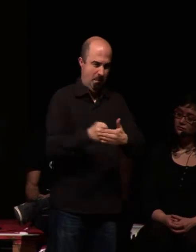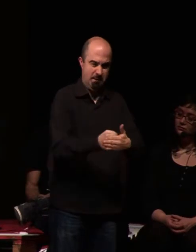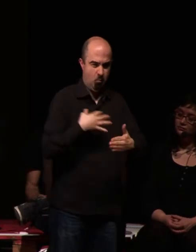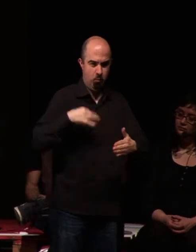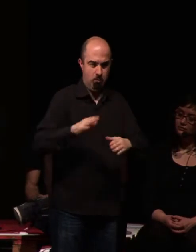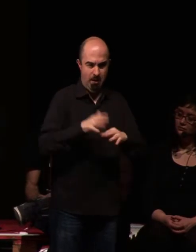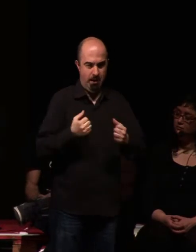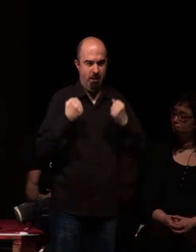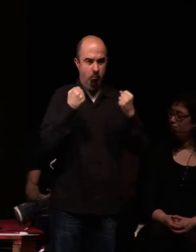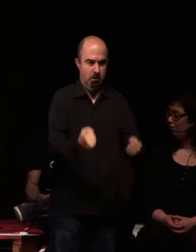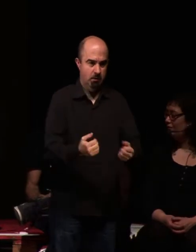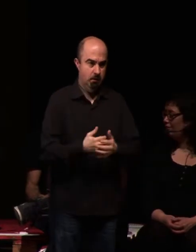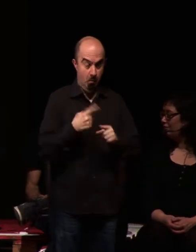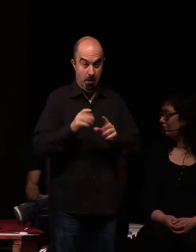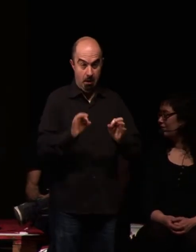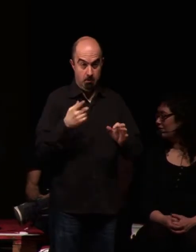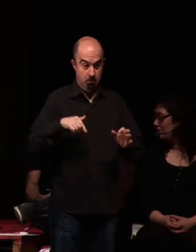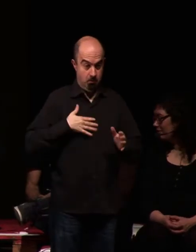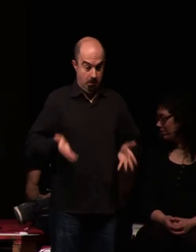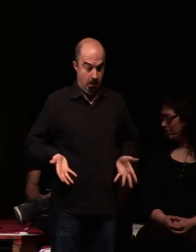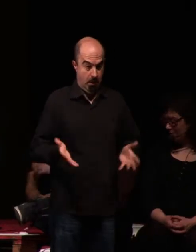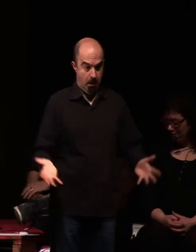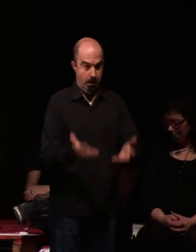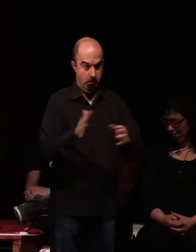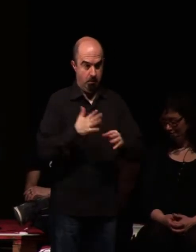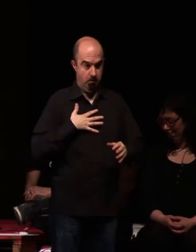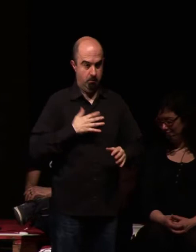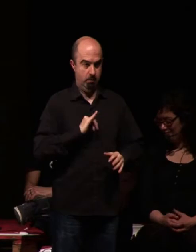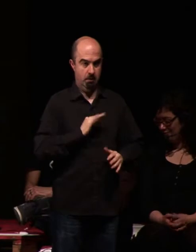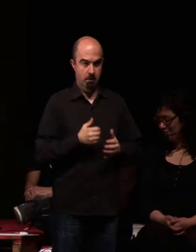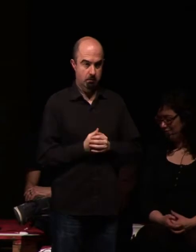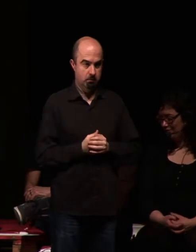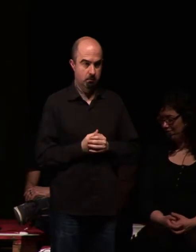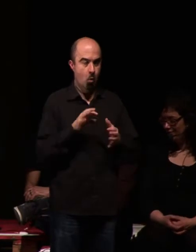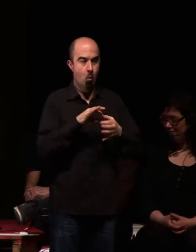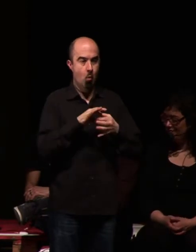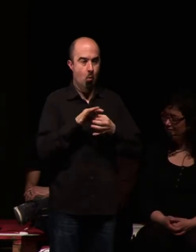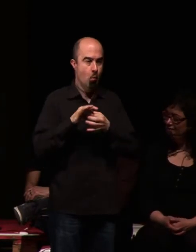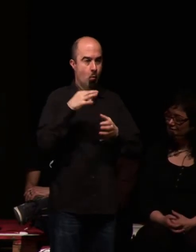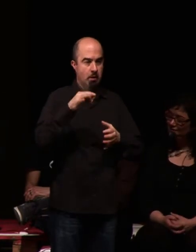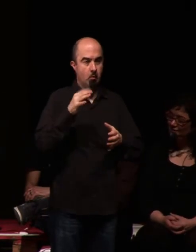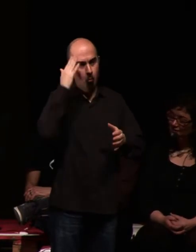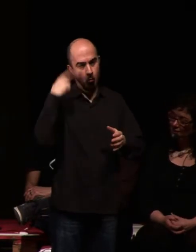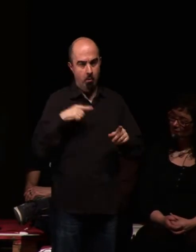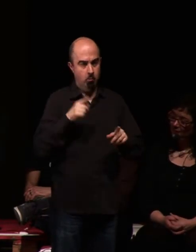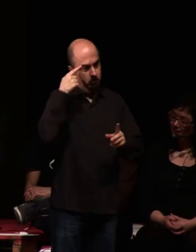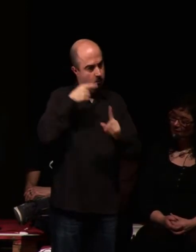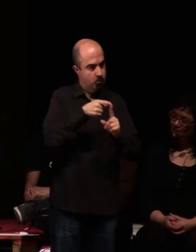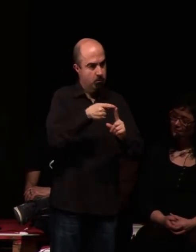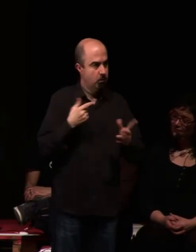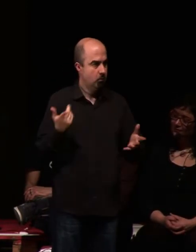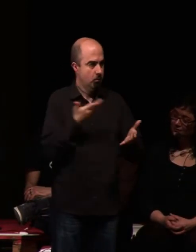i reforcem perquè és allò que ens esperona i defineix. La Unitat Popular com a criteri polític operatiu, és a